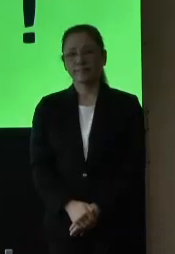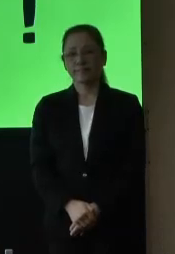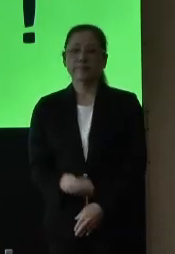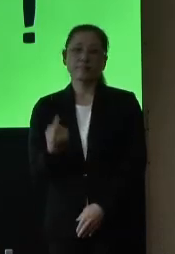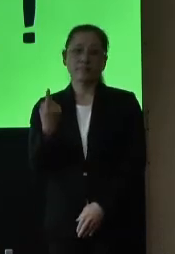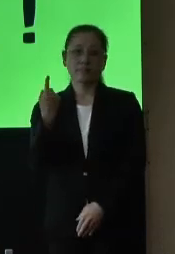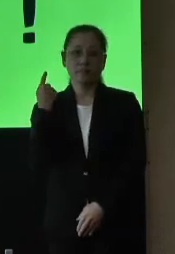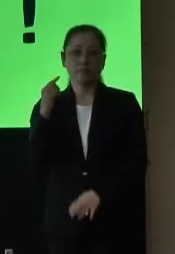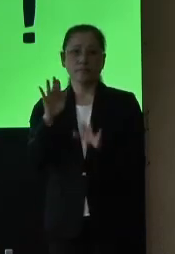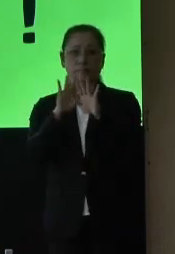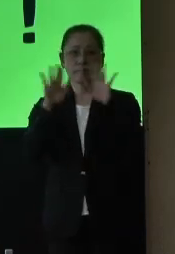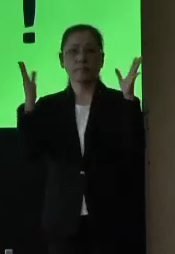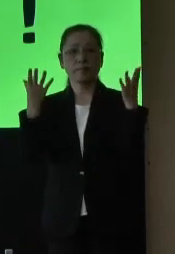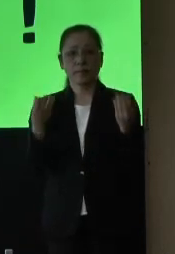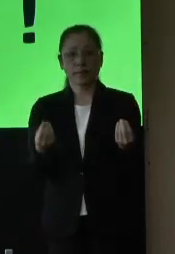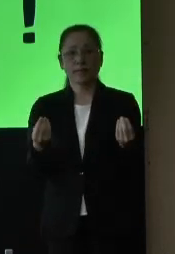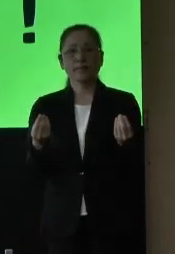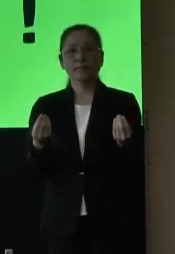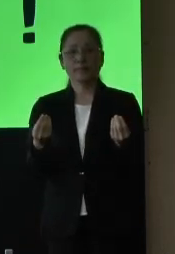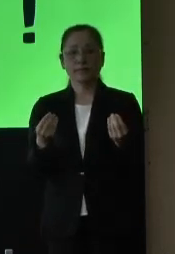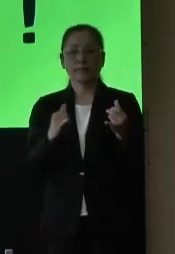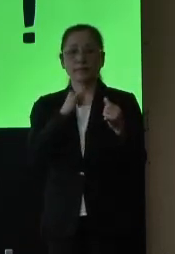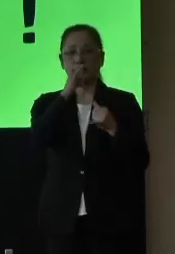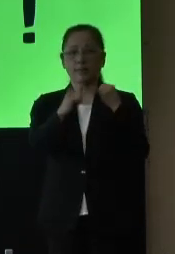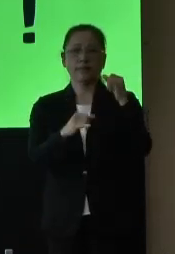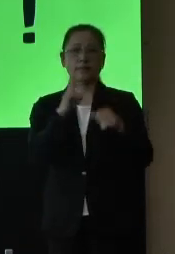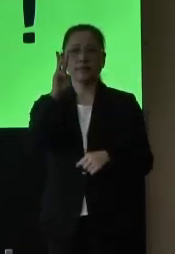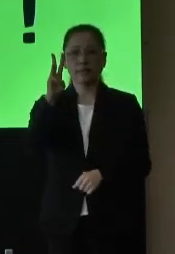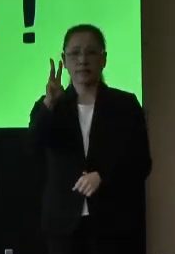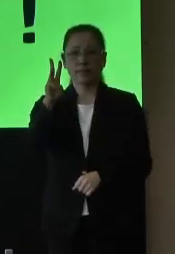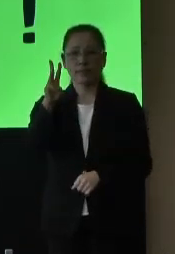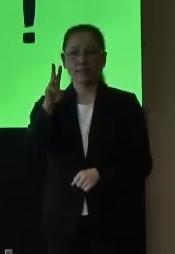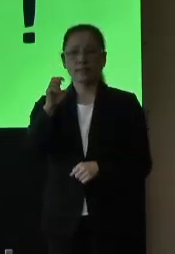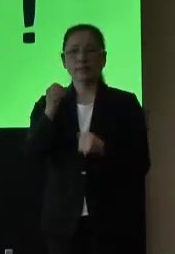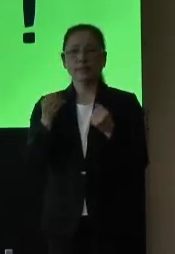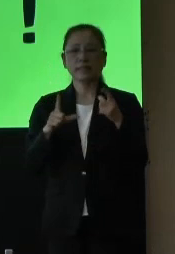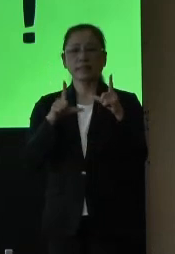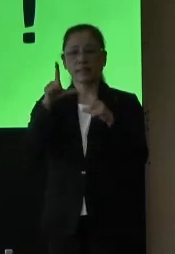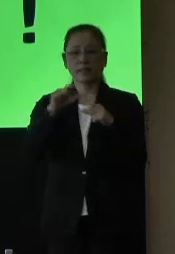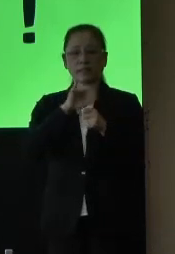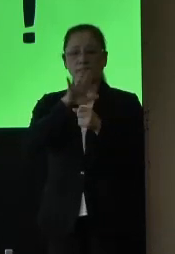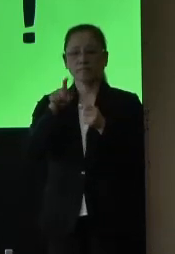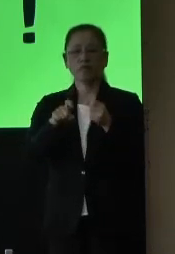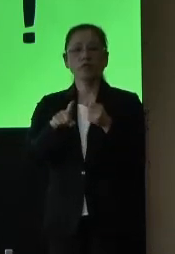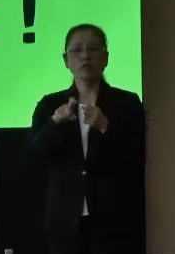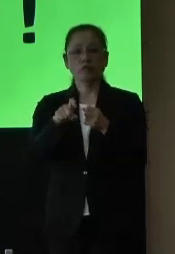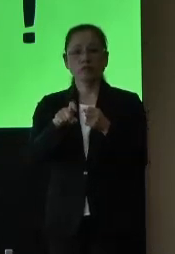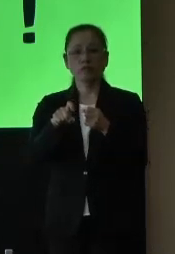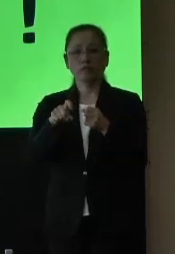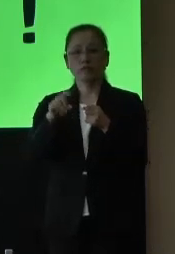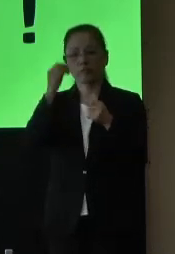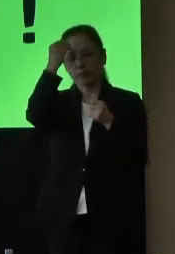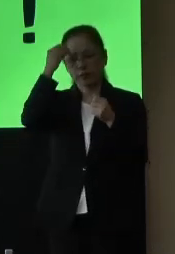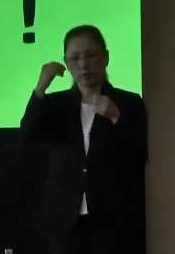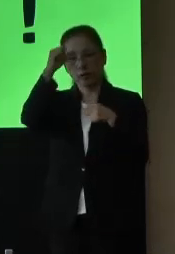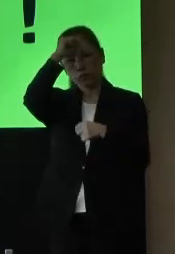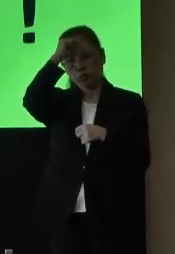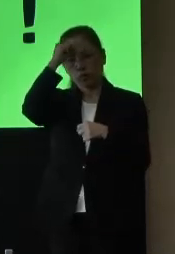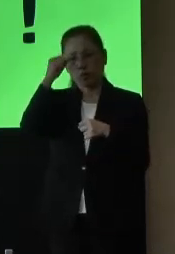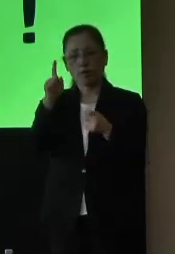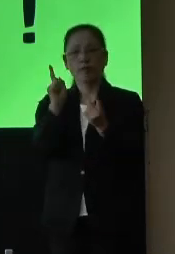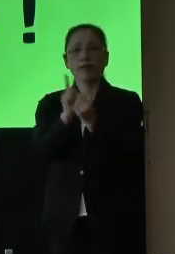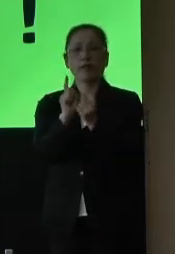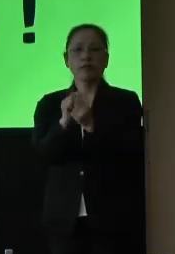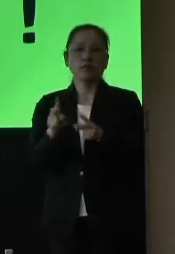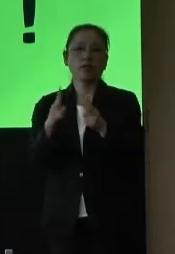昨日開催しました第3回新型コロナウイルス感染症対策専